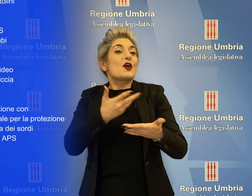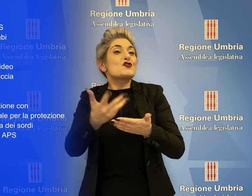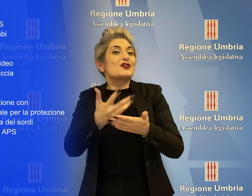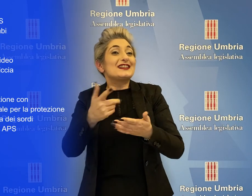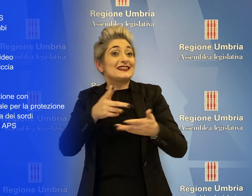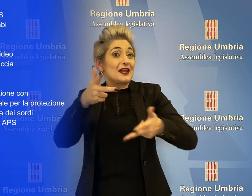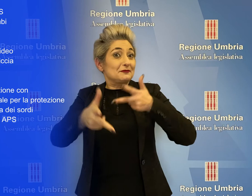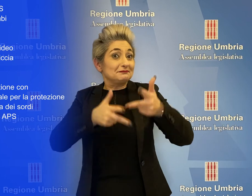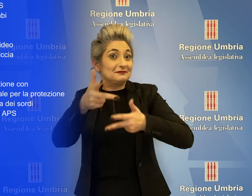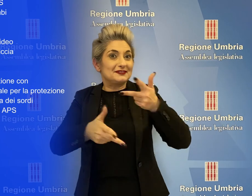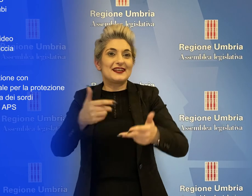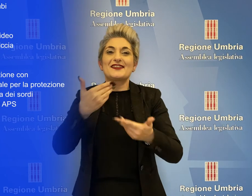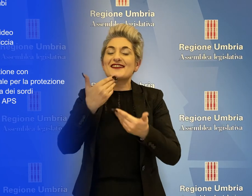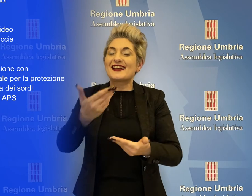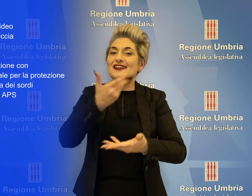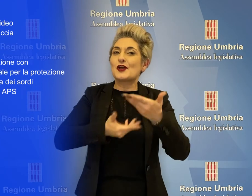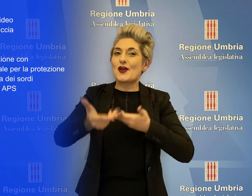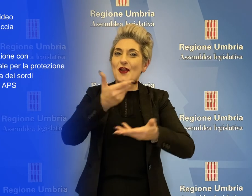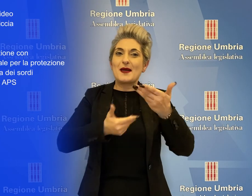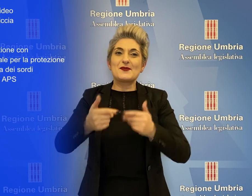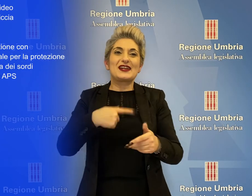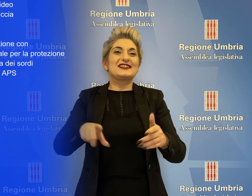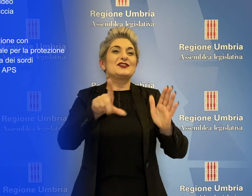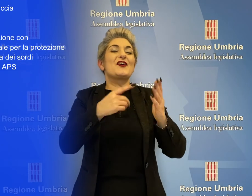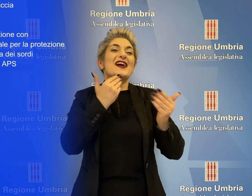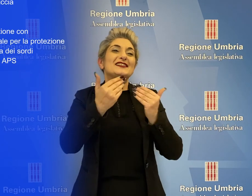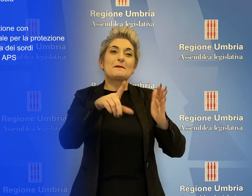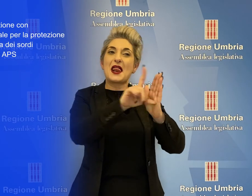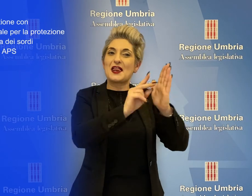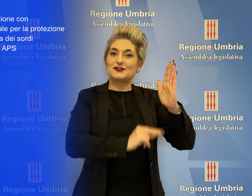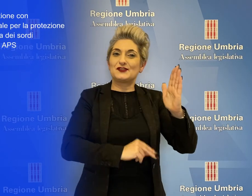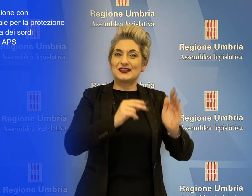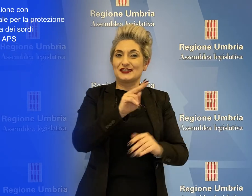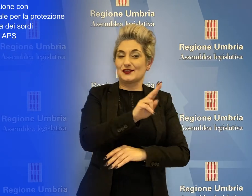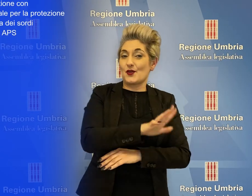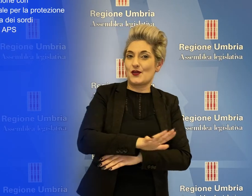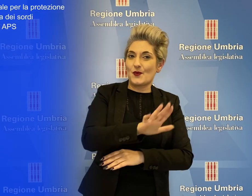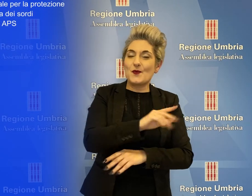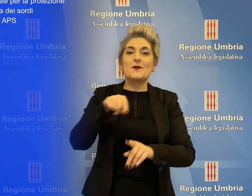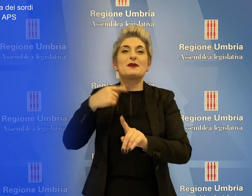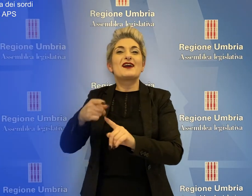'Assemblea Legislativa dell'Umbria e l'Ente Nazionale Sordi, Consiglio Regionale dell'Umbria.